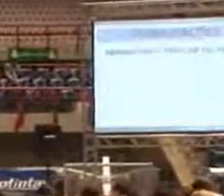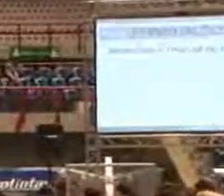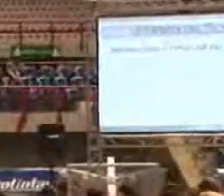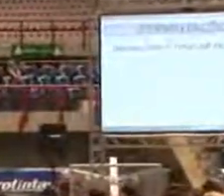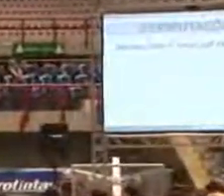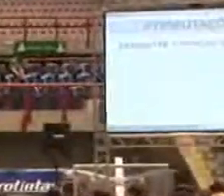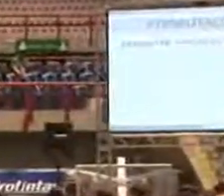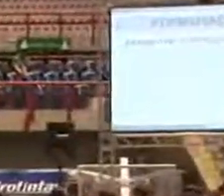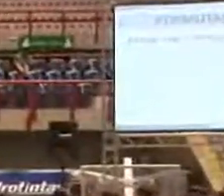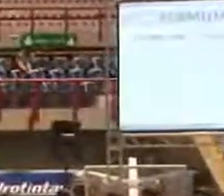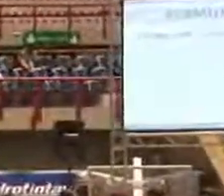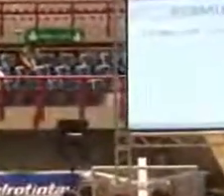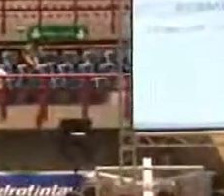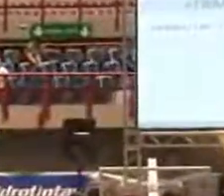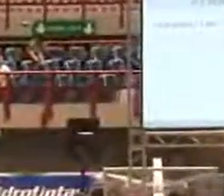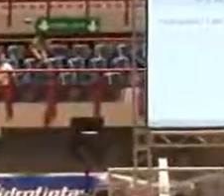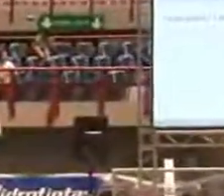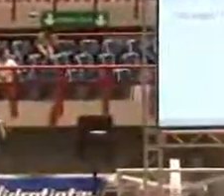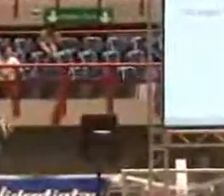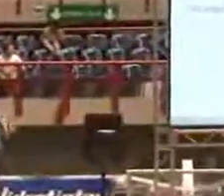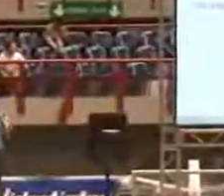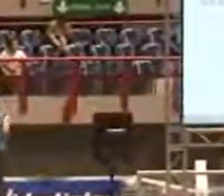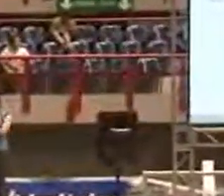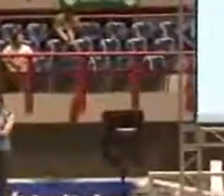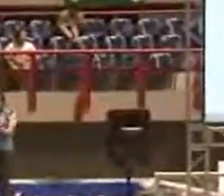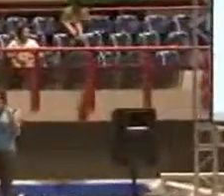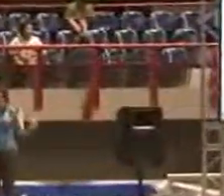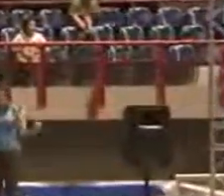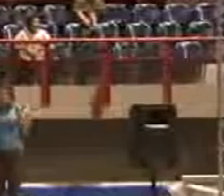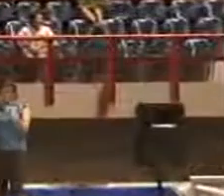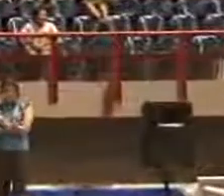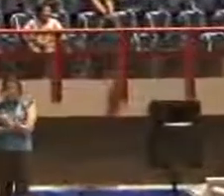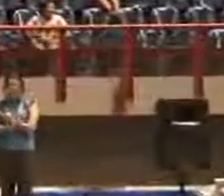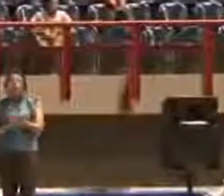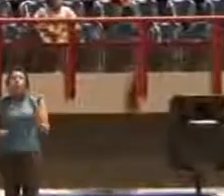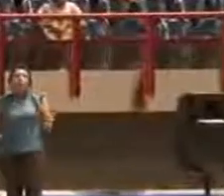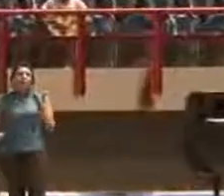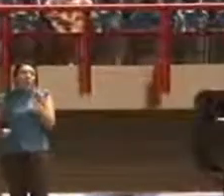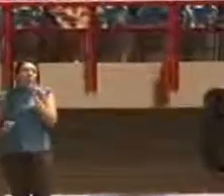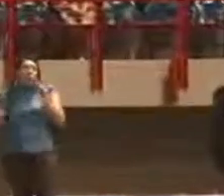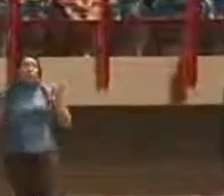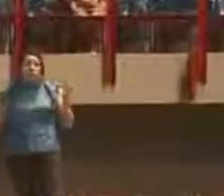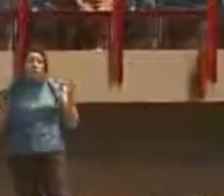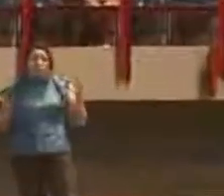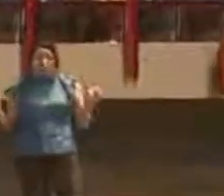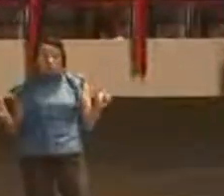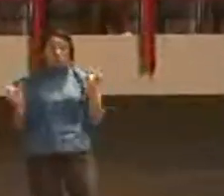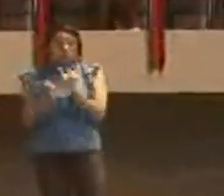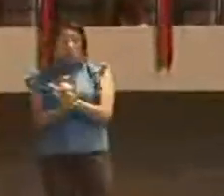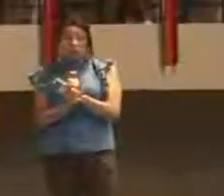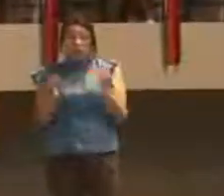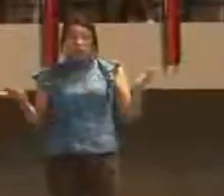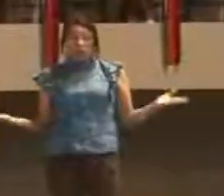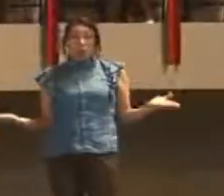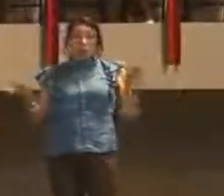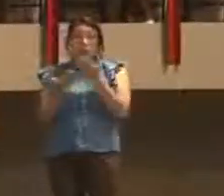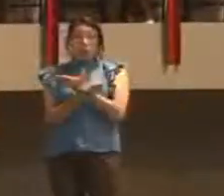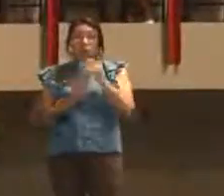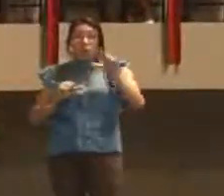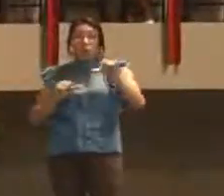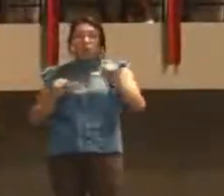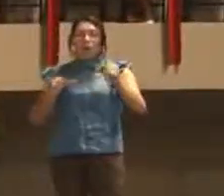que eu tenho e trocar de posição um elemento com o outro. Quando você disser que você vai fazer uma troca de posição, trocar de